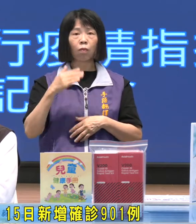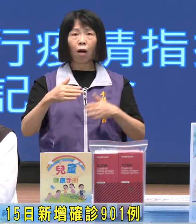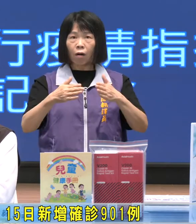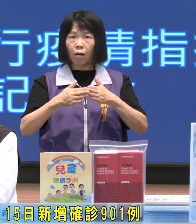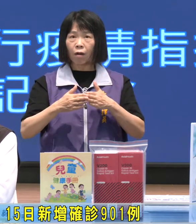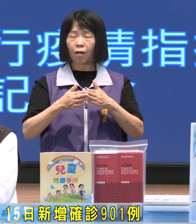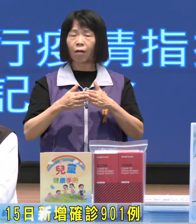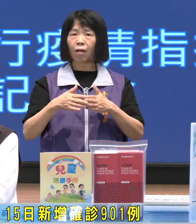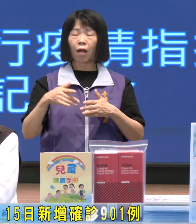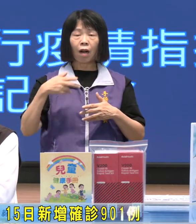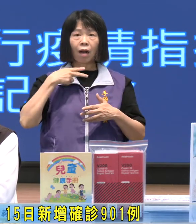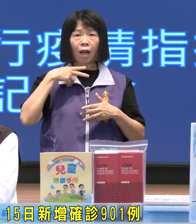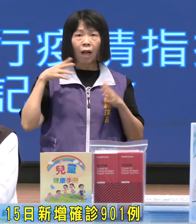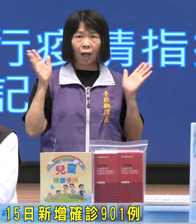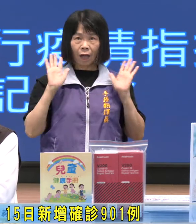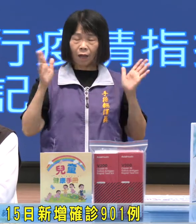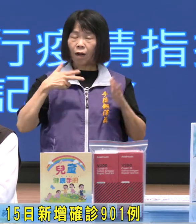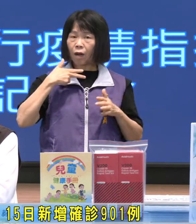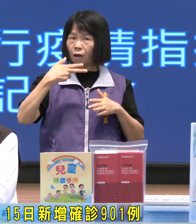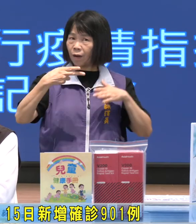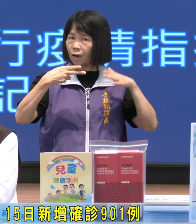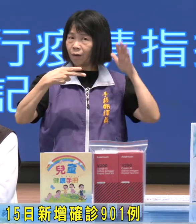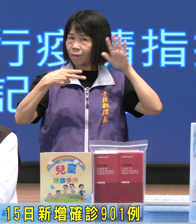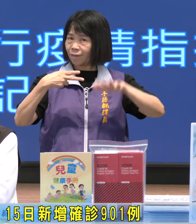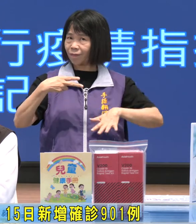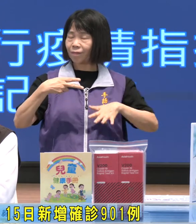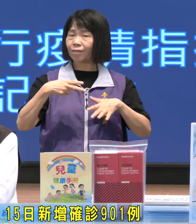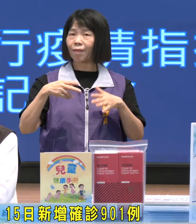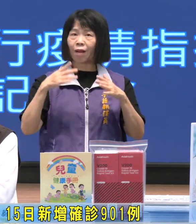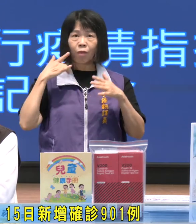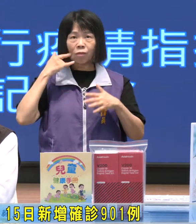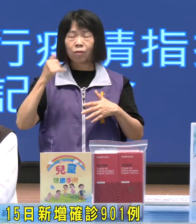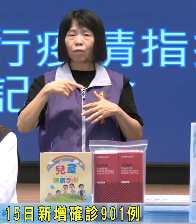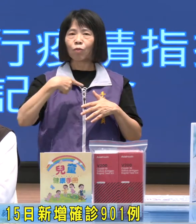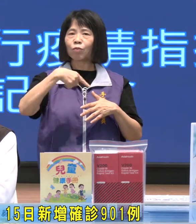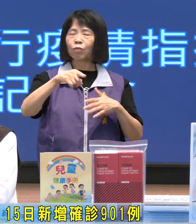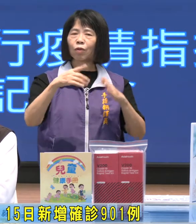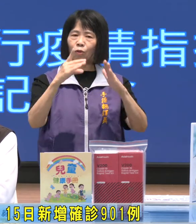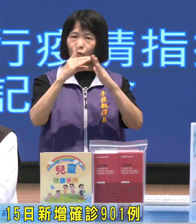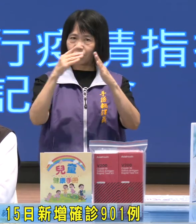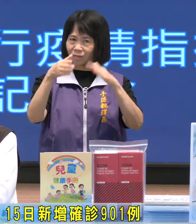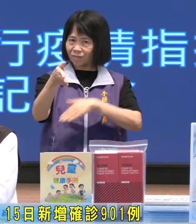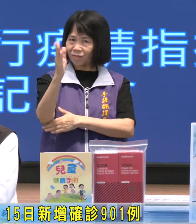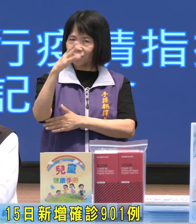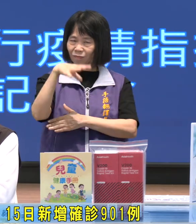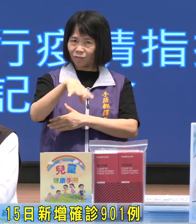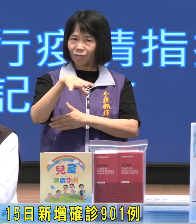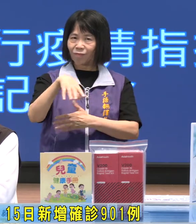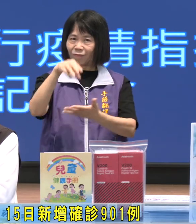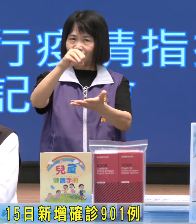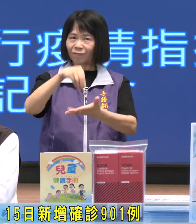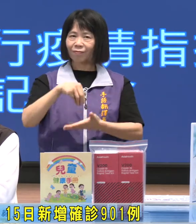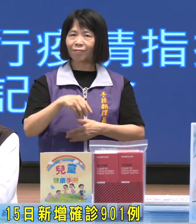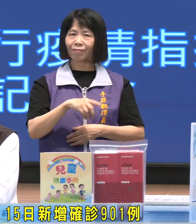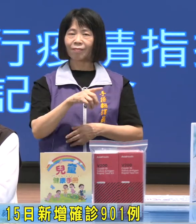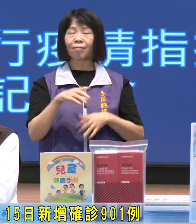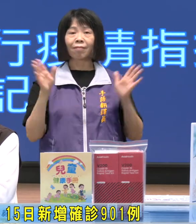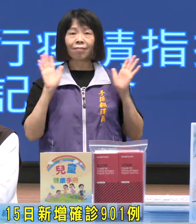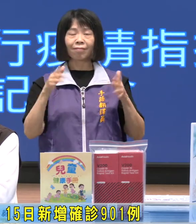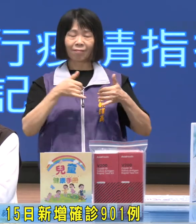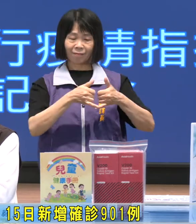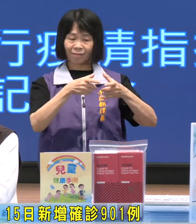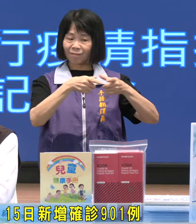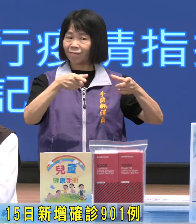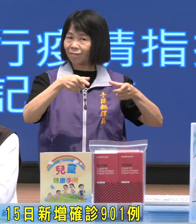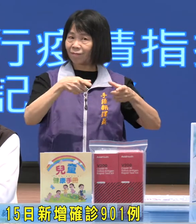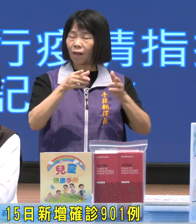长，2岁以下的家长可以到13乡镇户政事务所来领取，请带着你的这个儿童